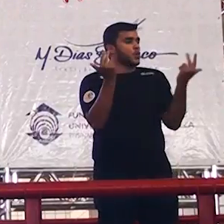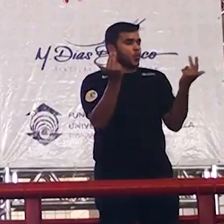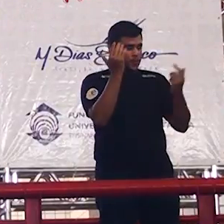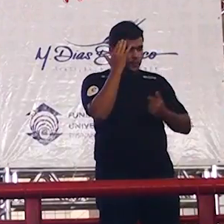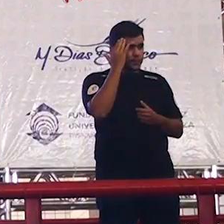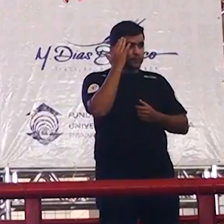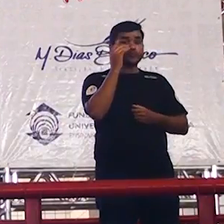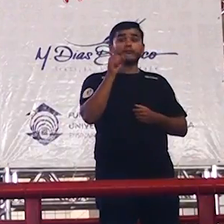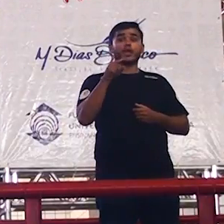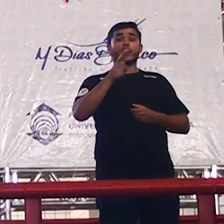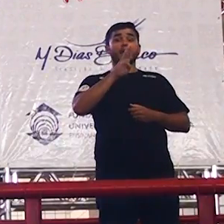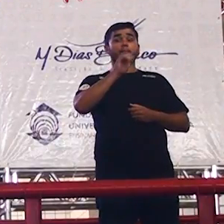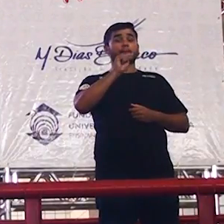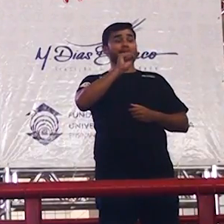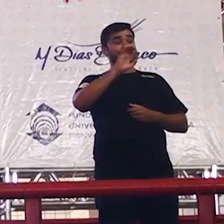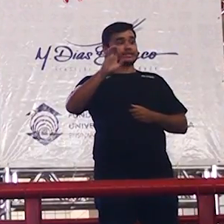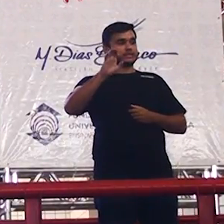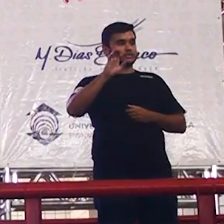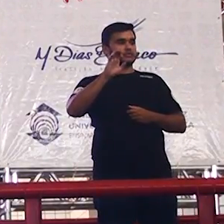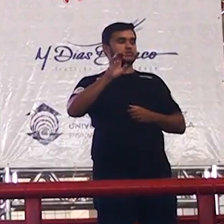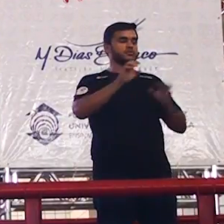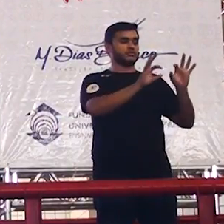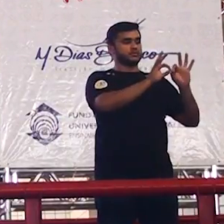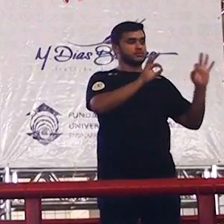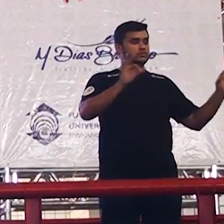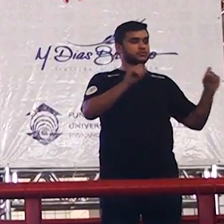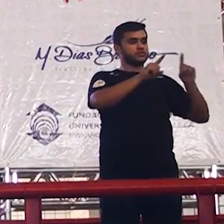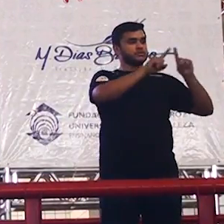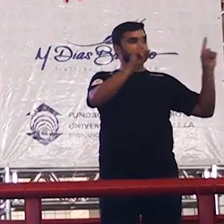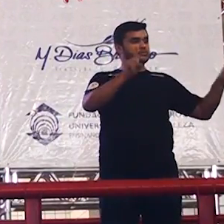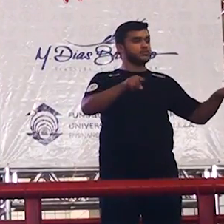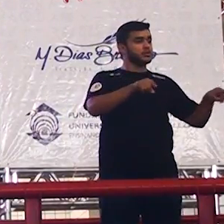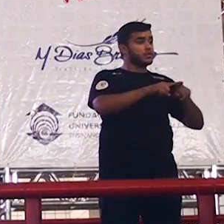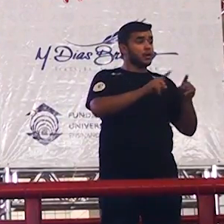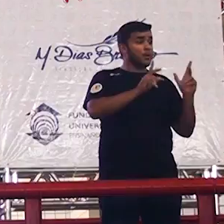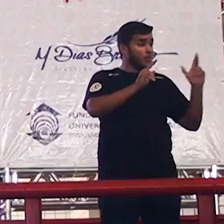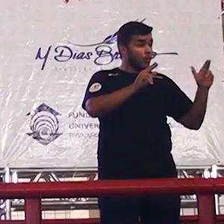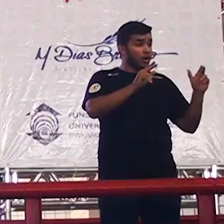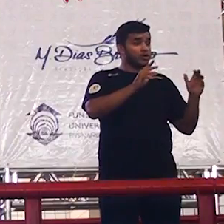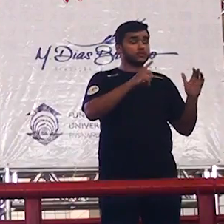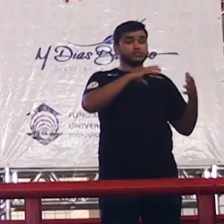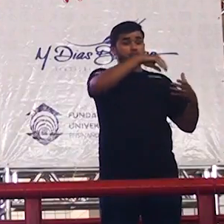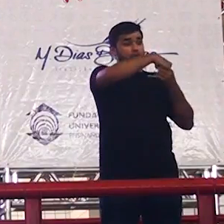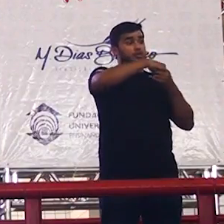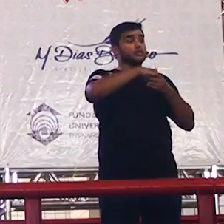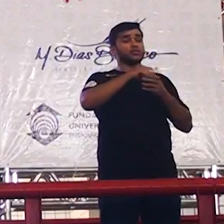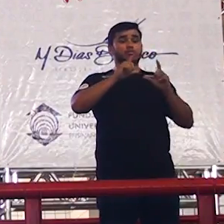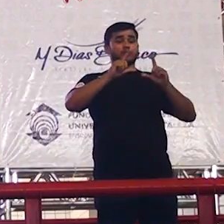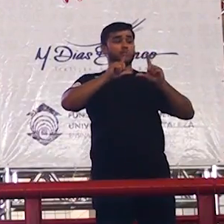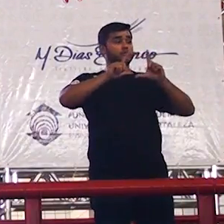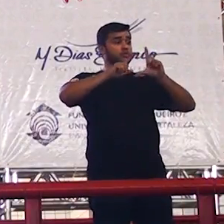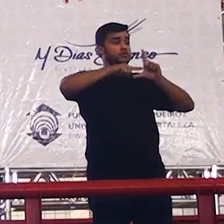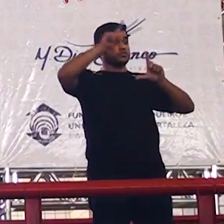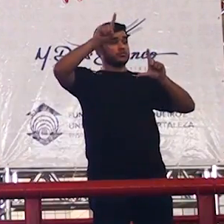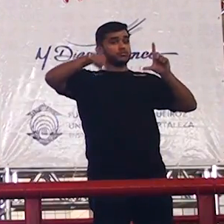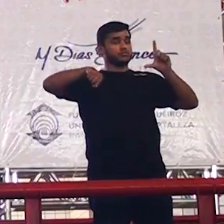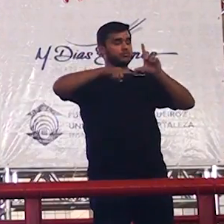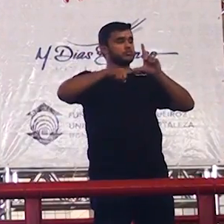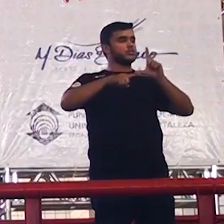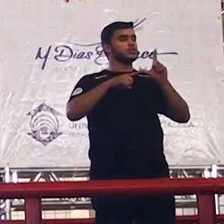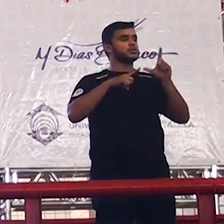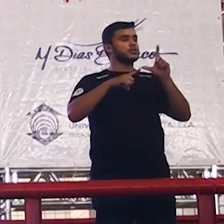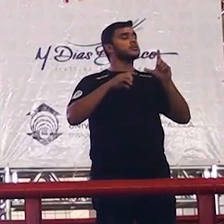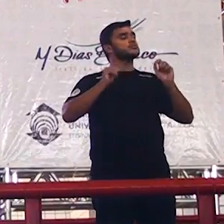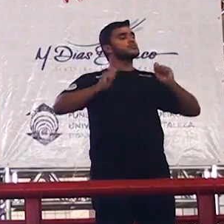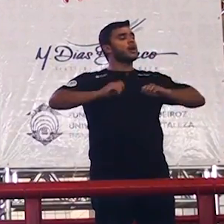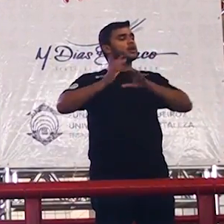vezes a altura é a área do retângulo. E como cada retângulo tem 2 triângulos, para calcular um triângulo a gente divide